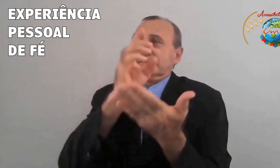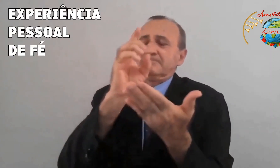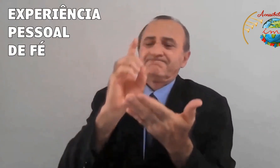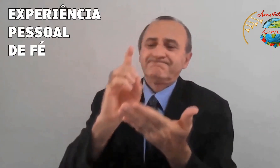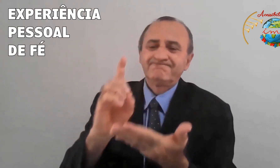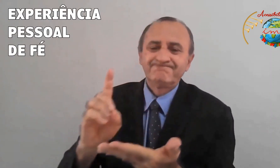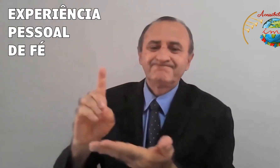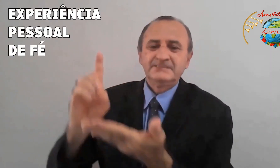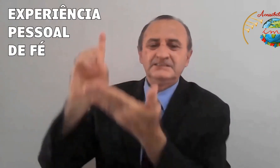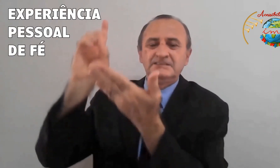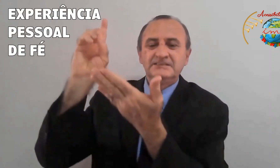fé.